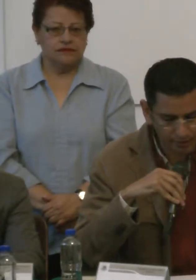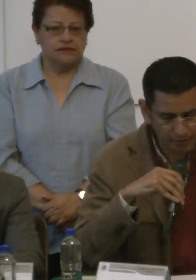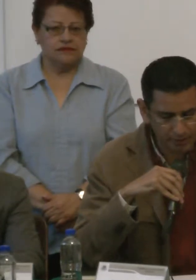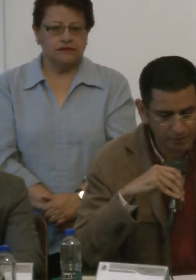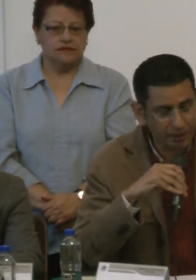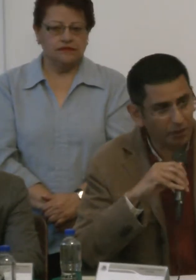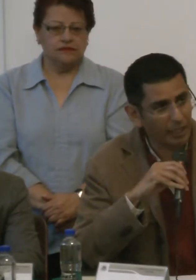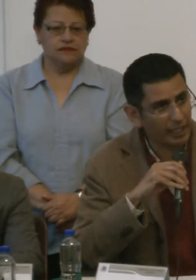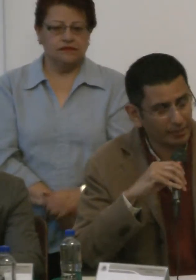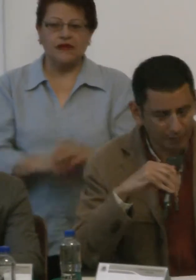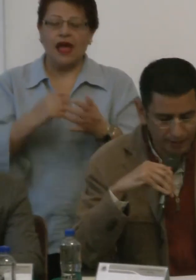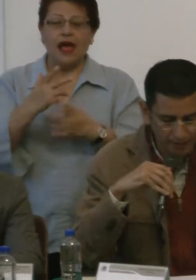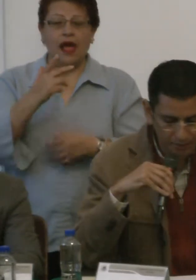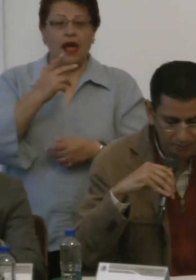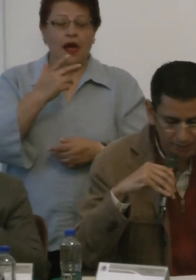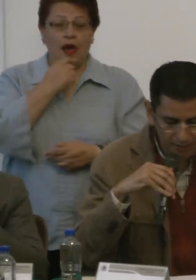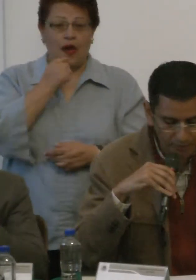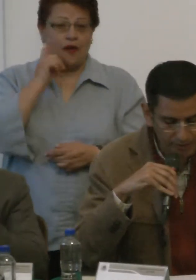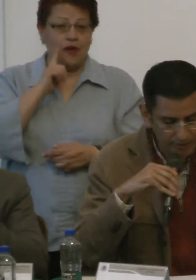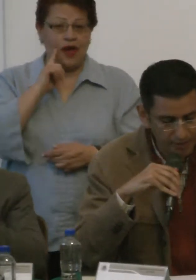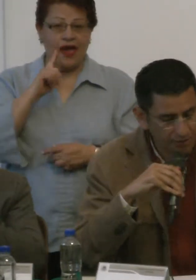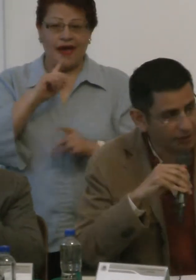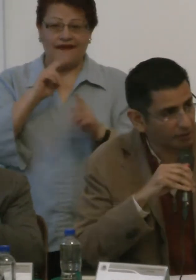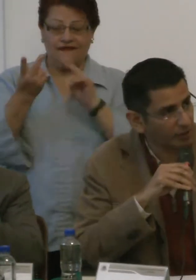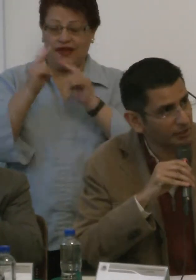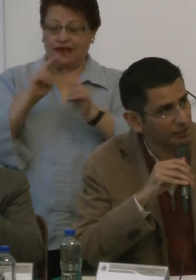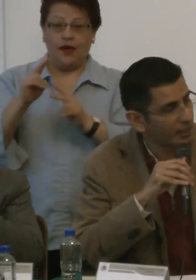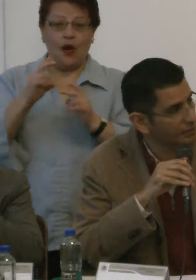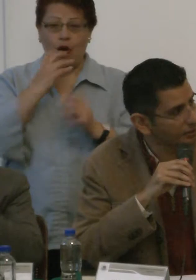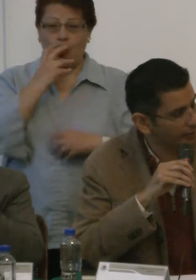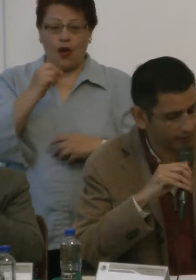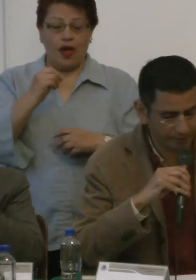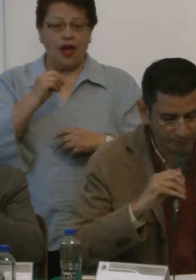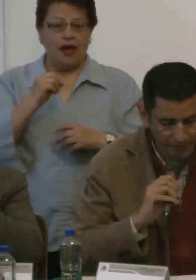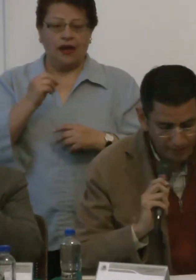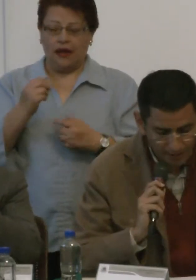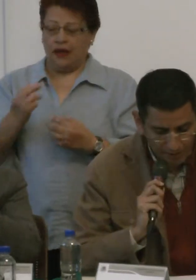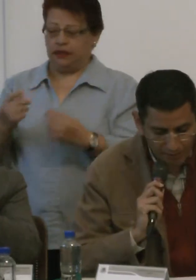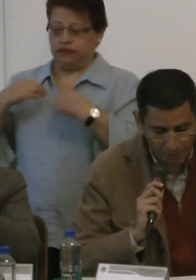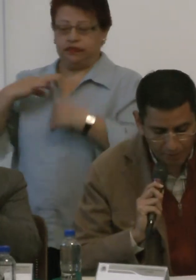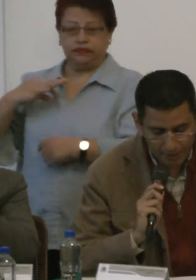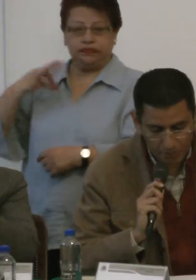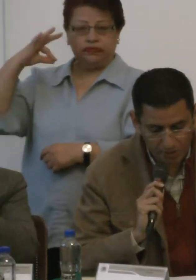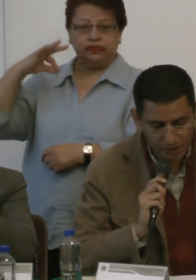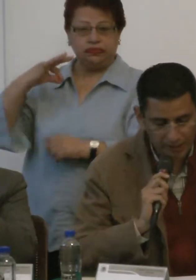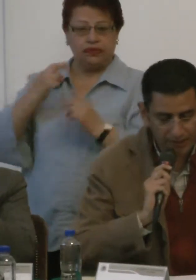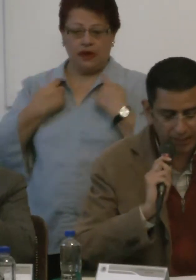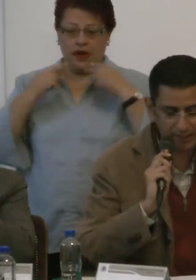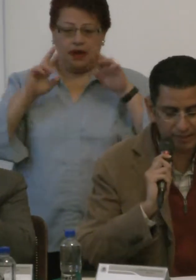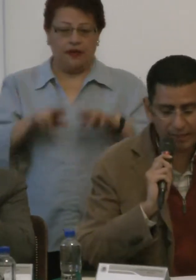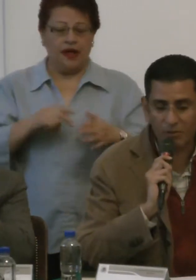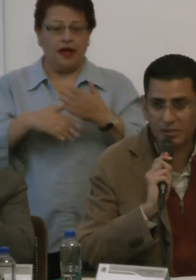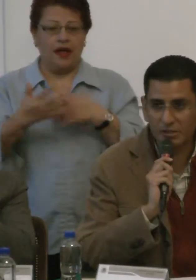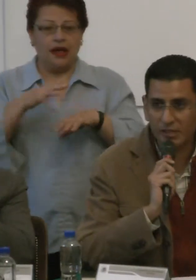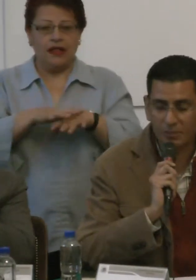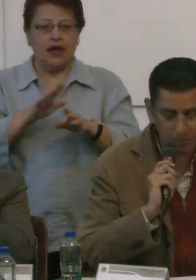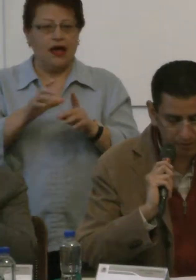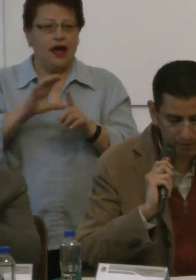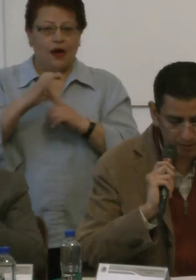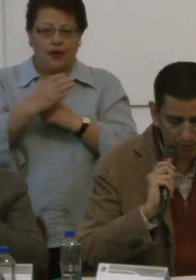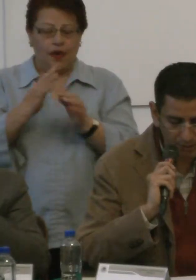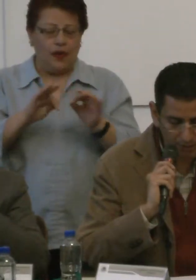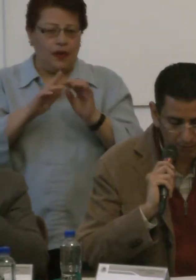Las y los vecinos de Coyoacán me eligieron para representarlos en el Congreso de la Ciudad. Me complace mucho ser integrante de esta comisión